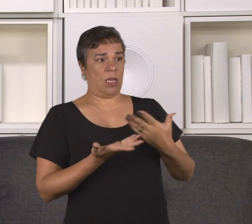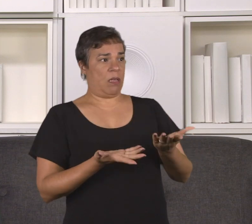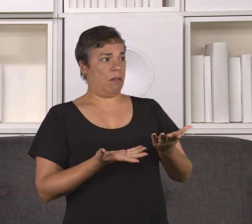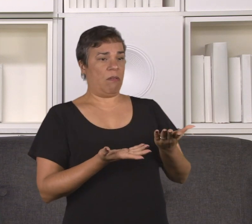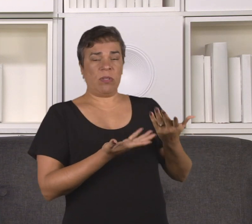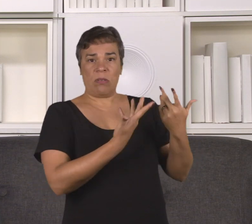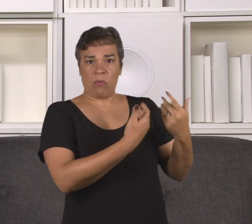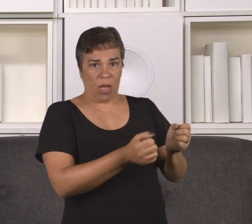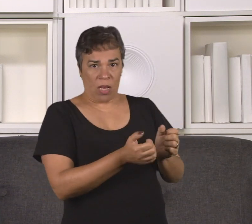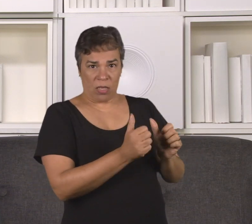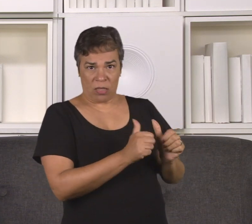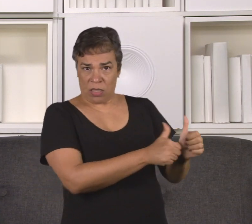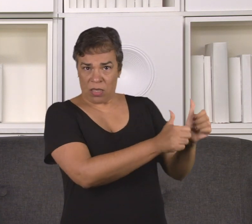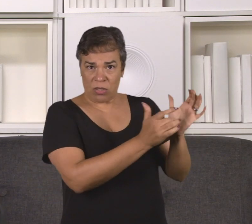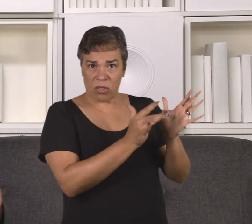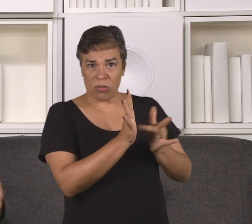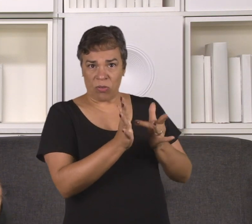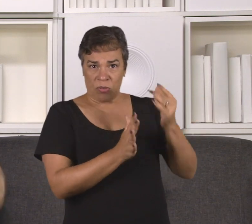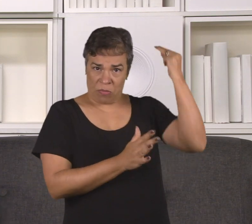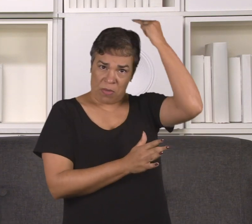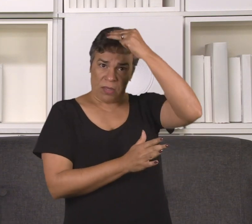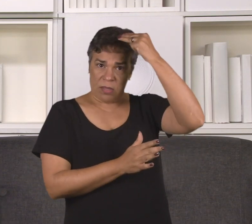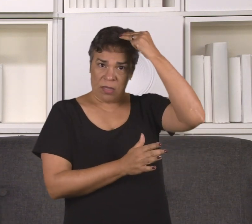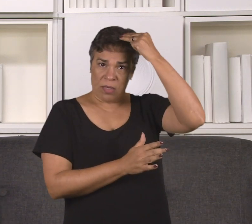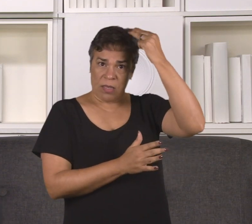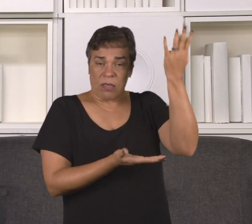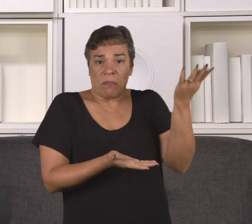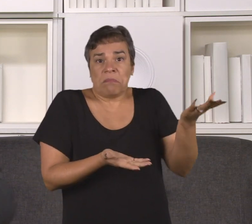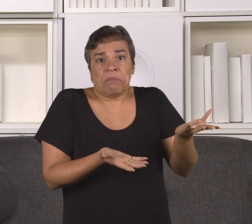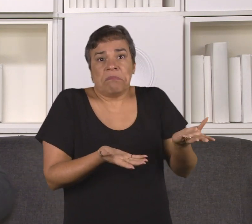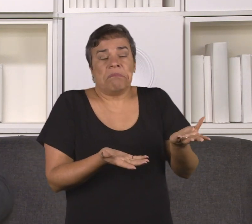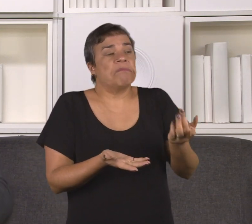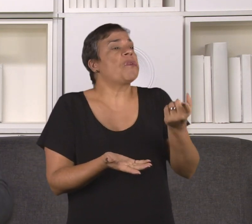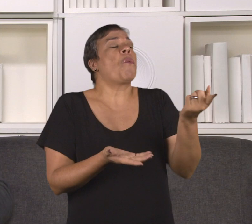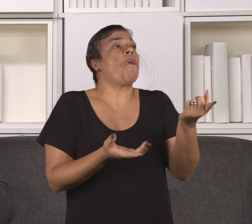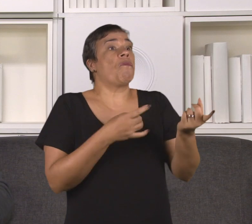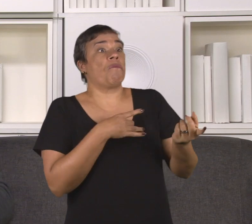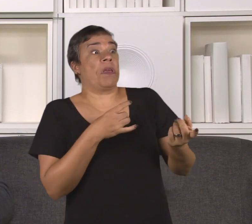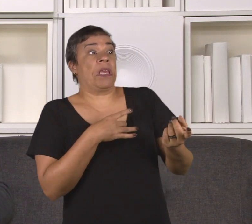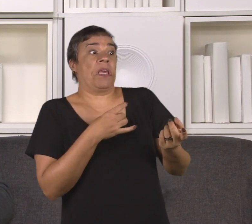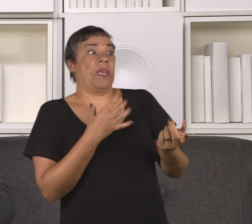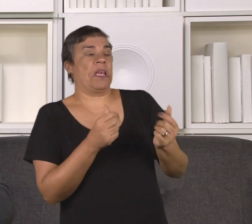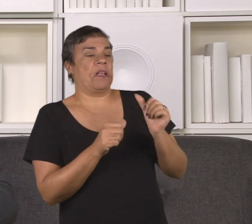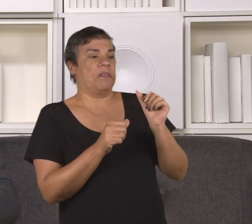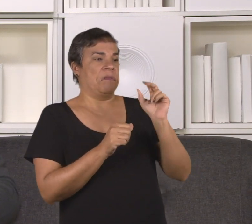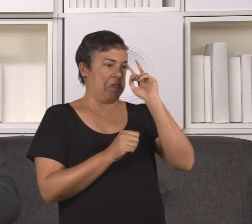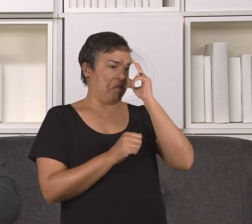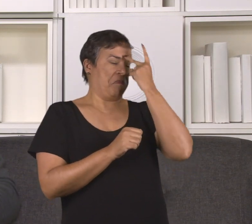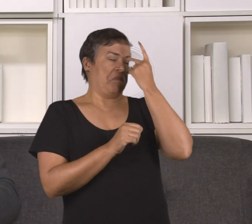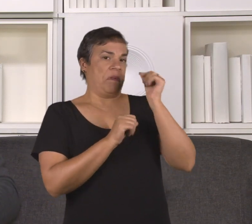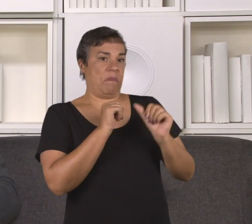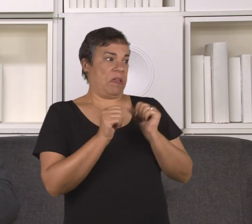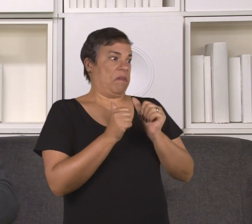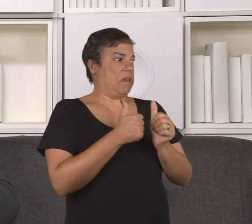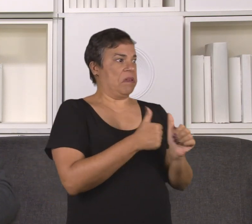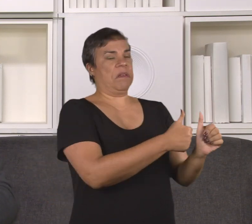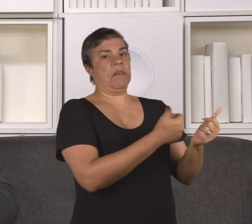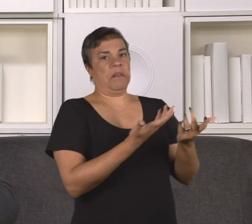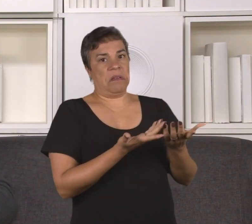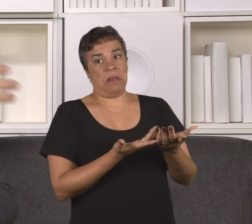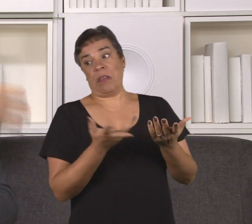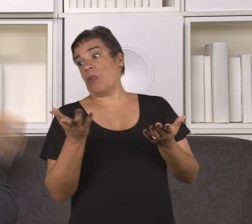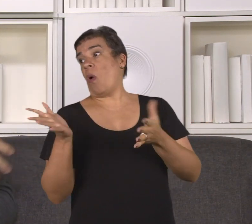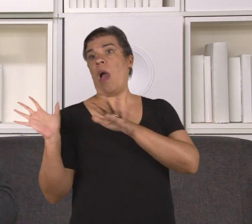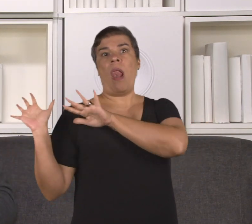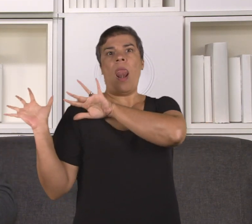a Jesus, o Messias? Ou vocês estão com medo de se tornarem seguidores dele também, do mesmo jeito